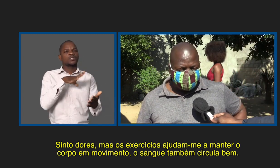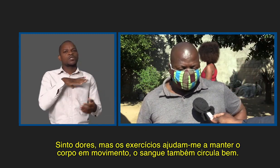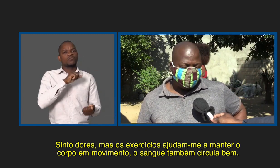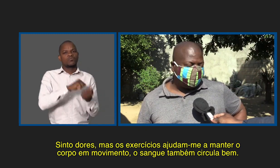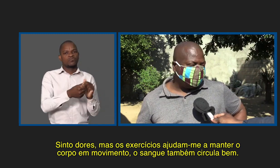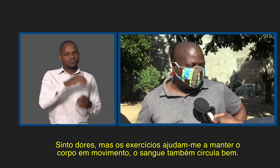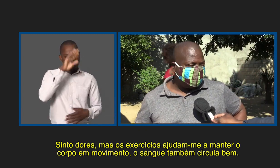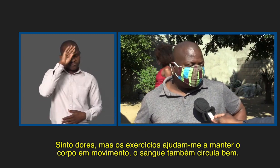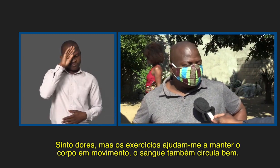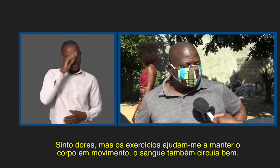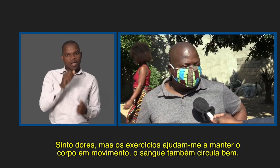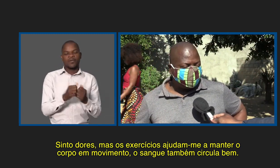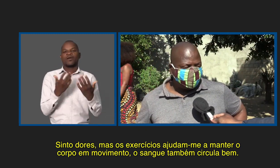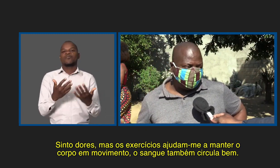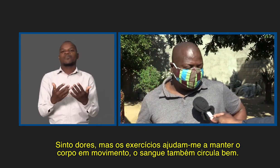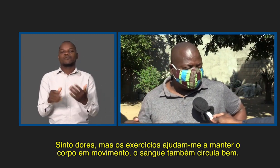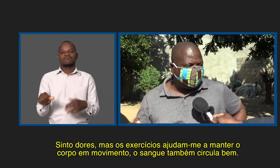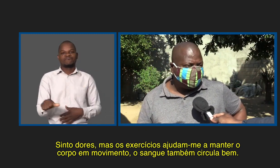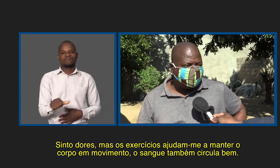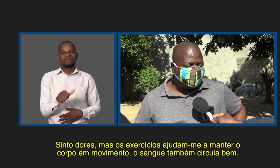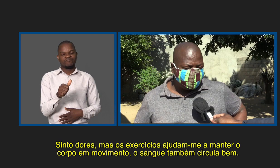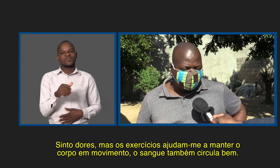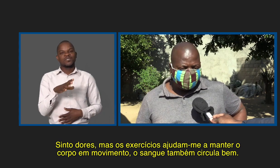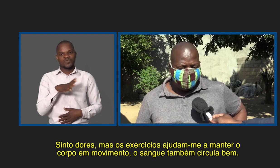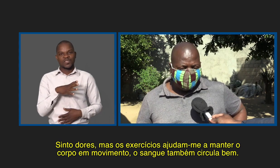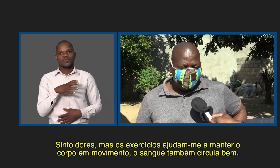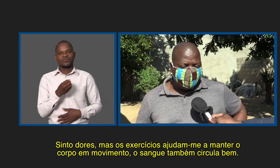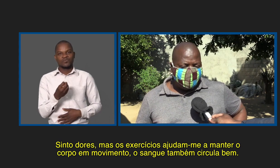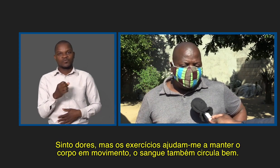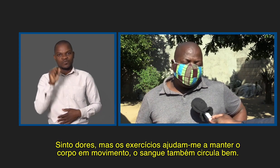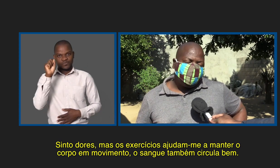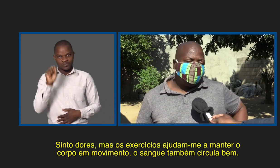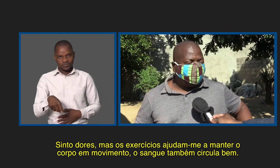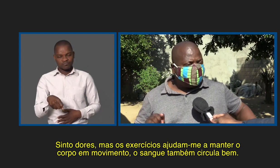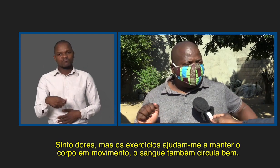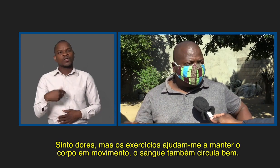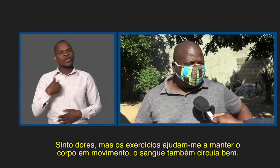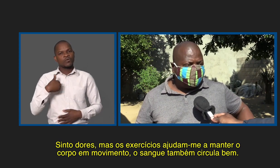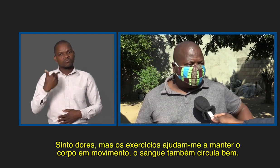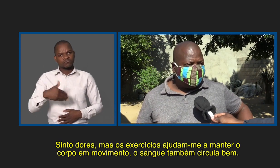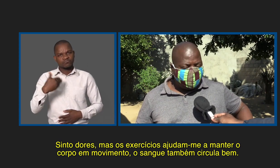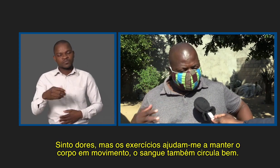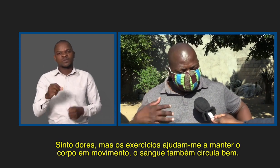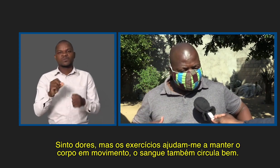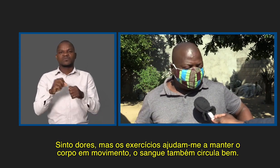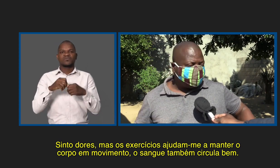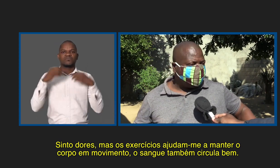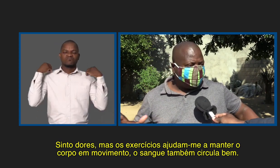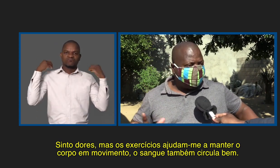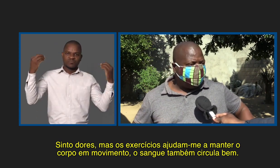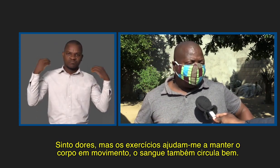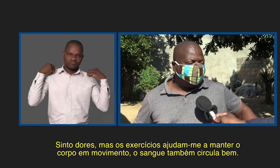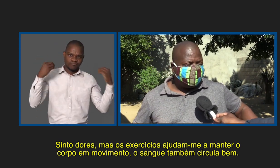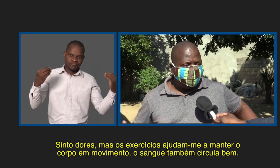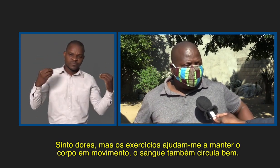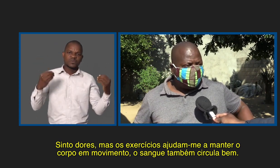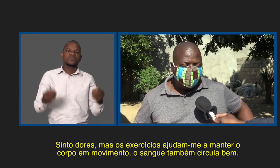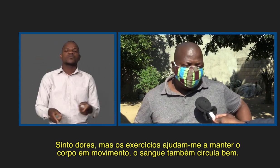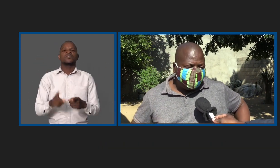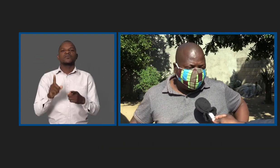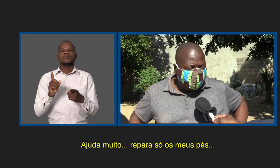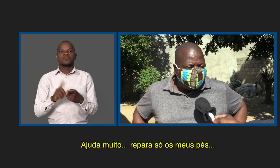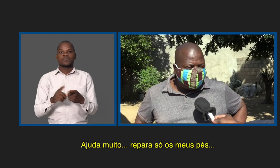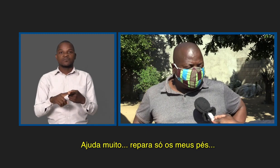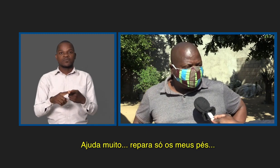porque eu estou a sofrer de dores mesmo, através do exercício, porque quando muito faço exercício, daí que o sangue circula bem, não tem